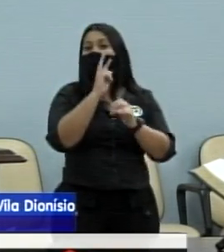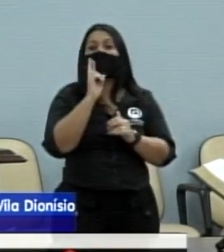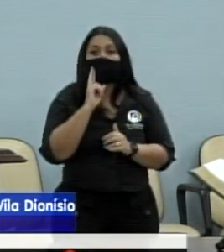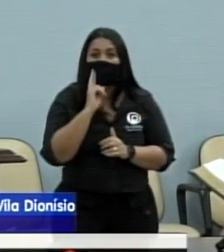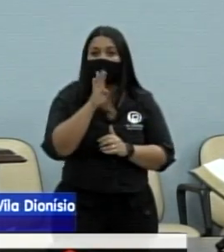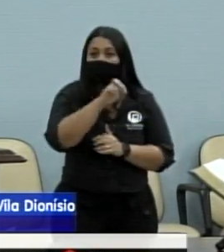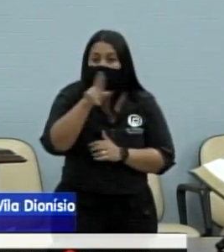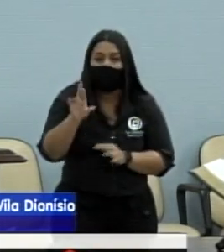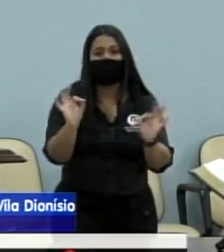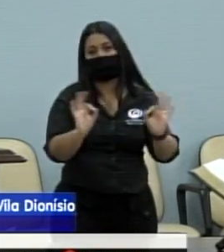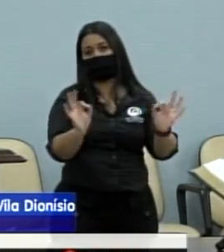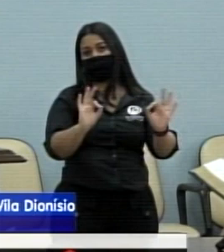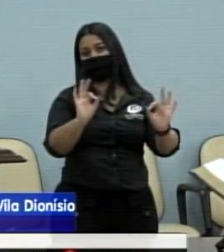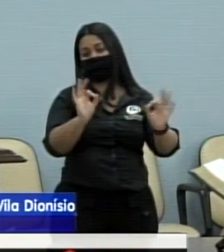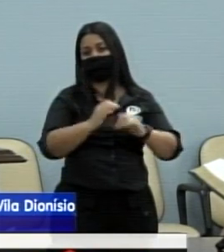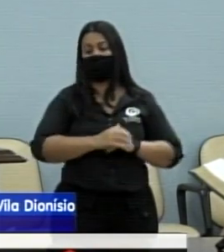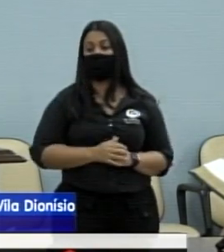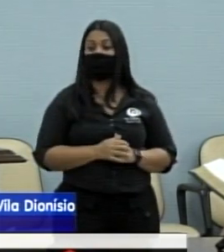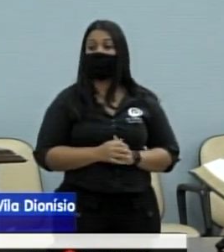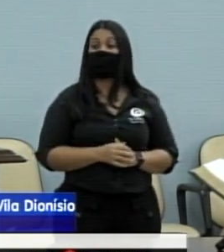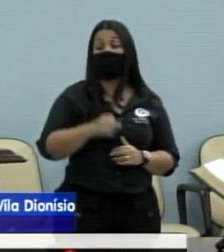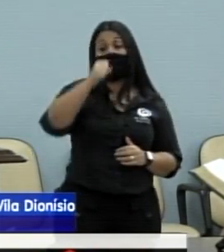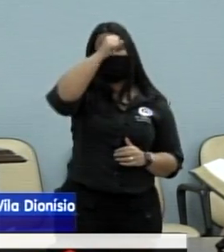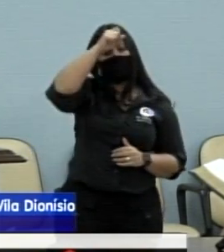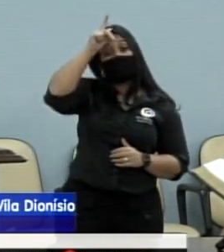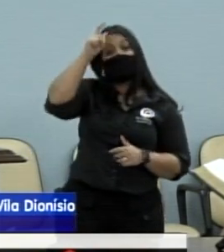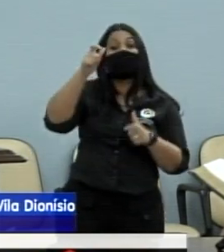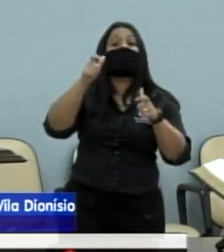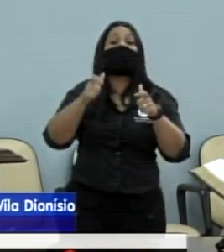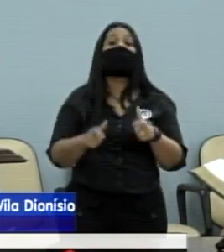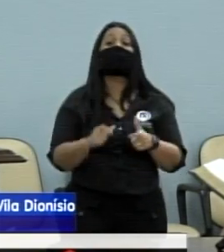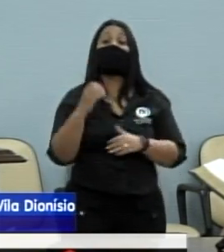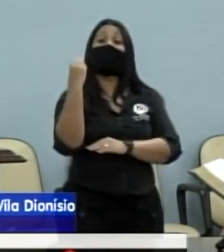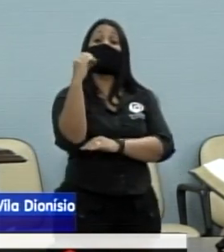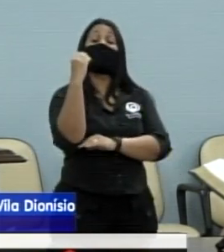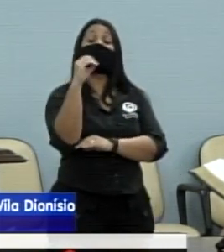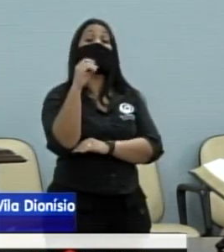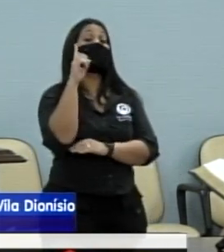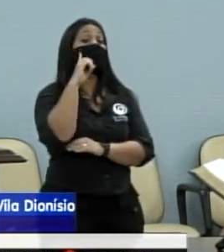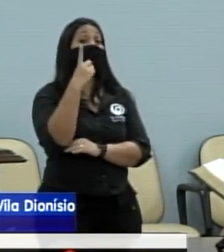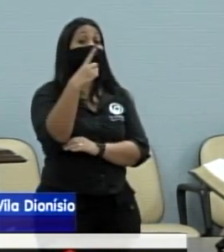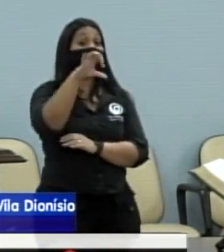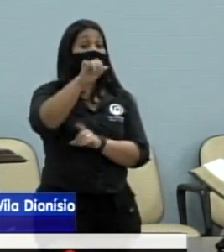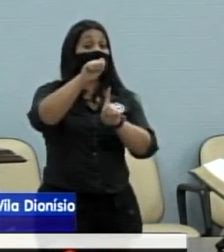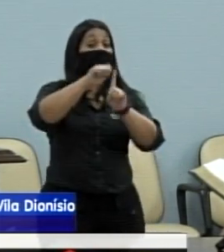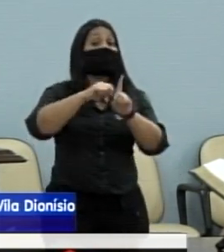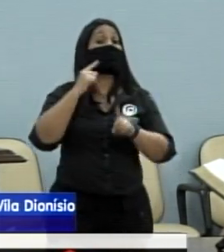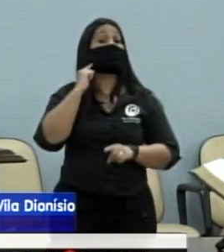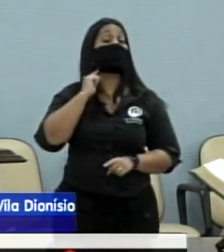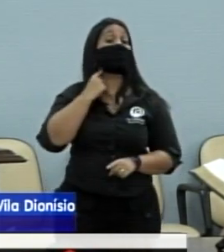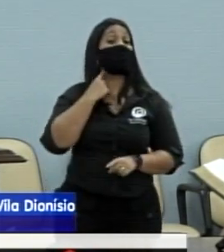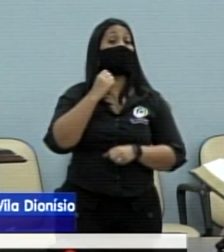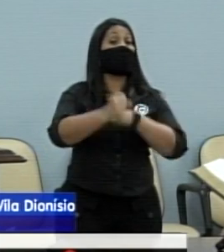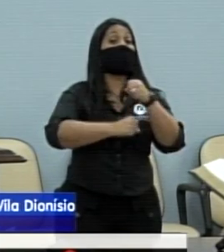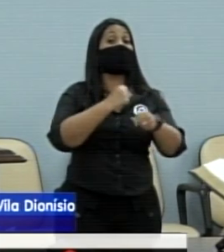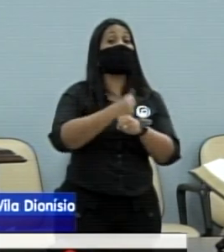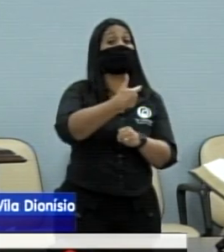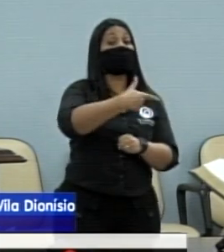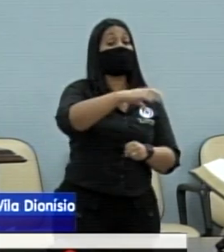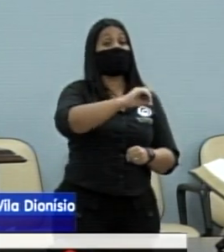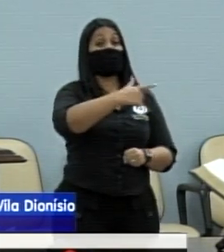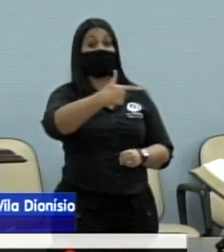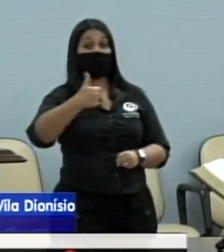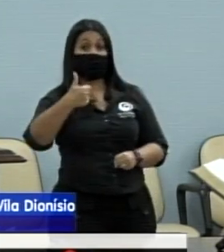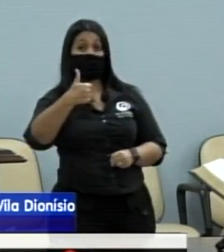Quero ler outra coisa aqui para vocês. Prefeitura de Porto Alegre, 19 de maio de 2021, 45